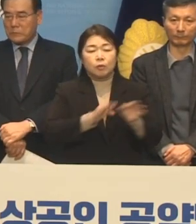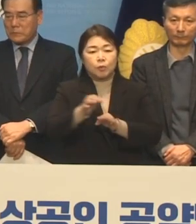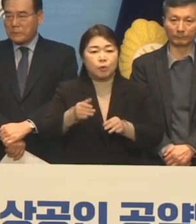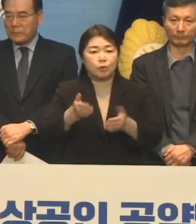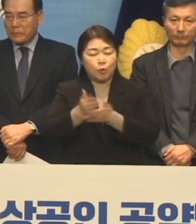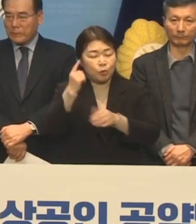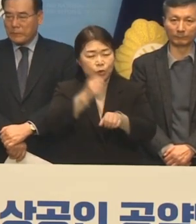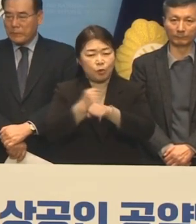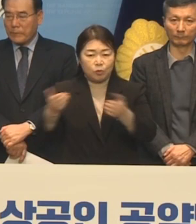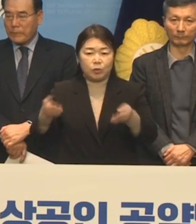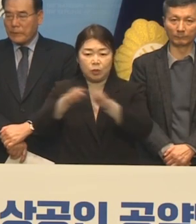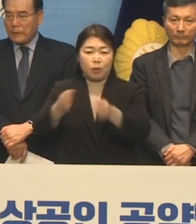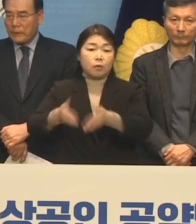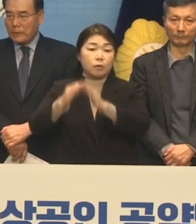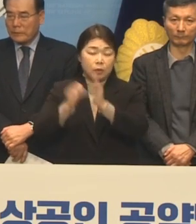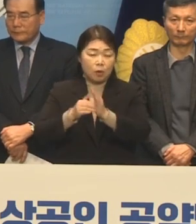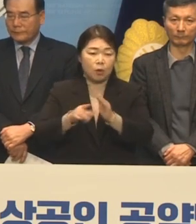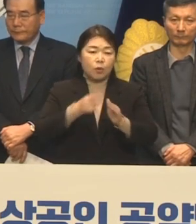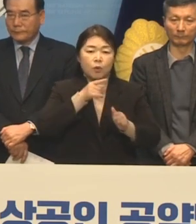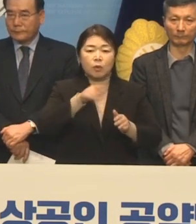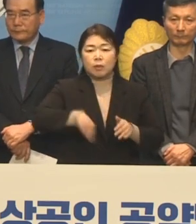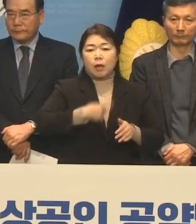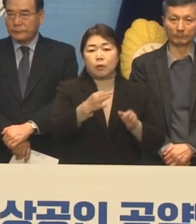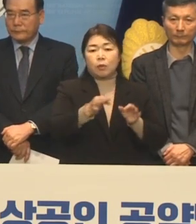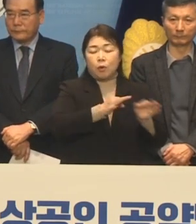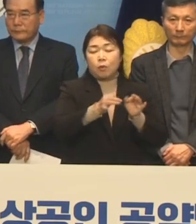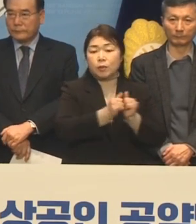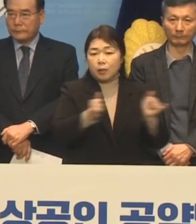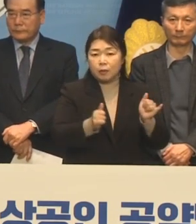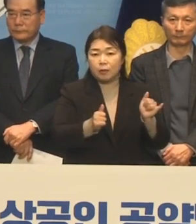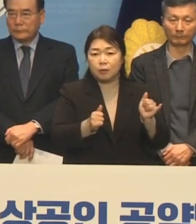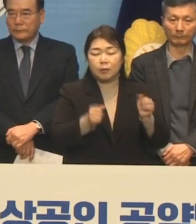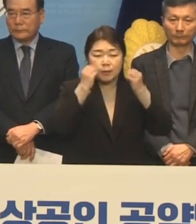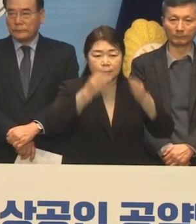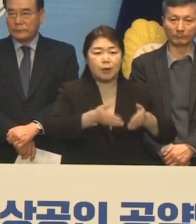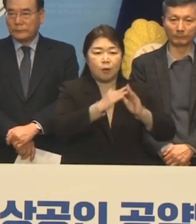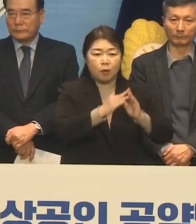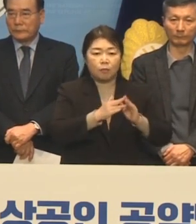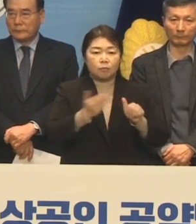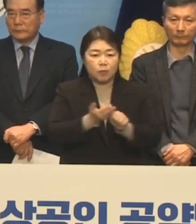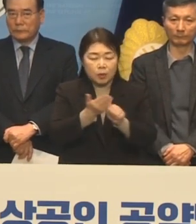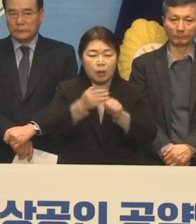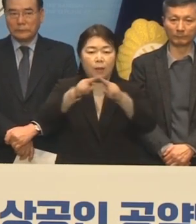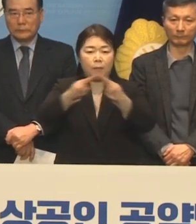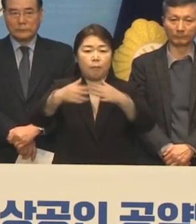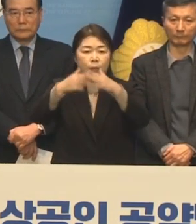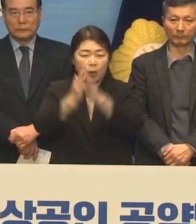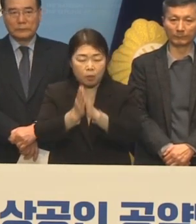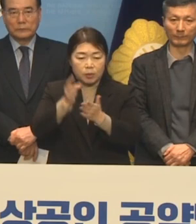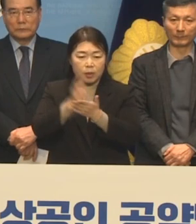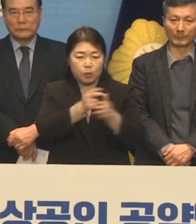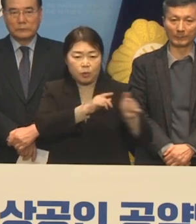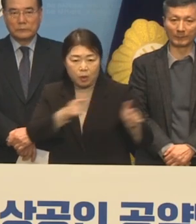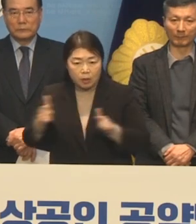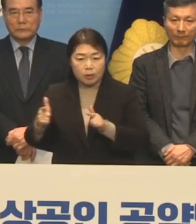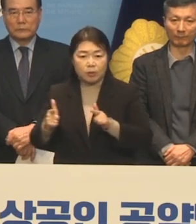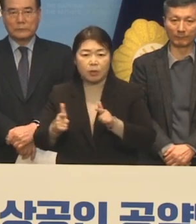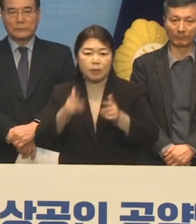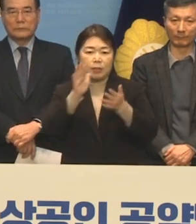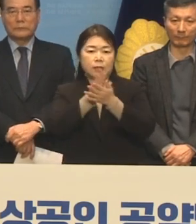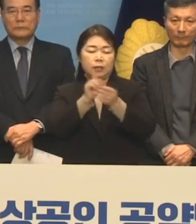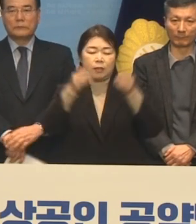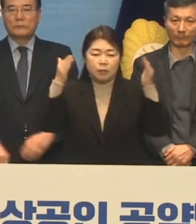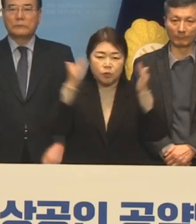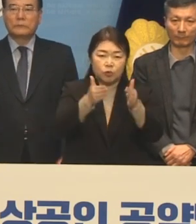금융전문연구기관을 설치하여 소상공인 자영업자의 창업, 성장, 폐업, 재도전 등